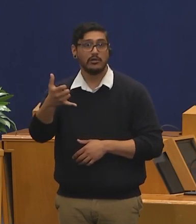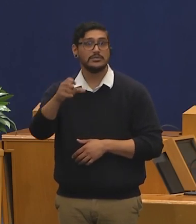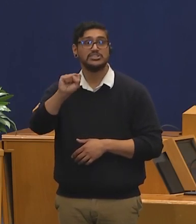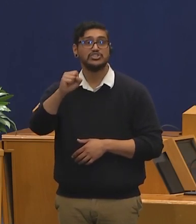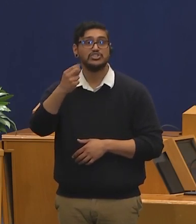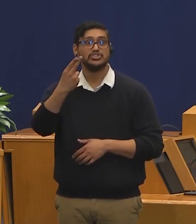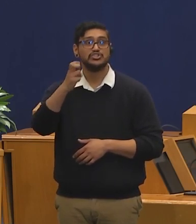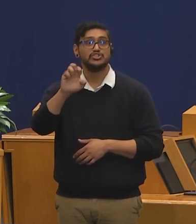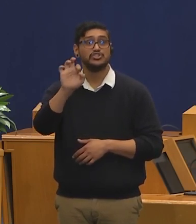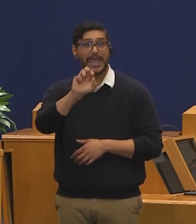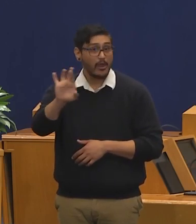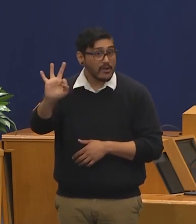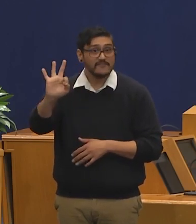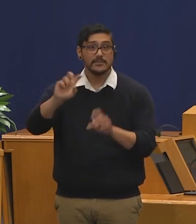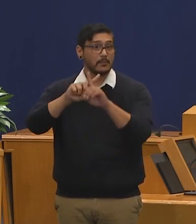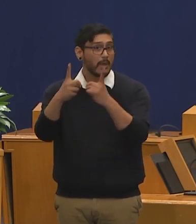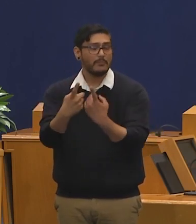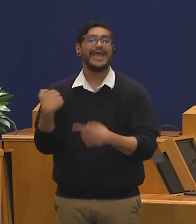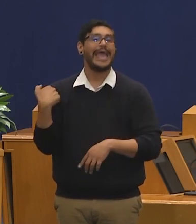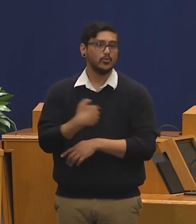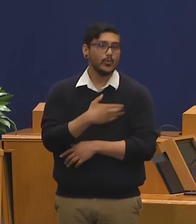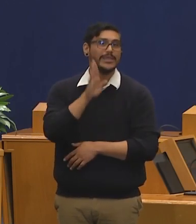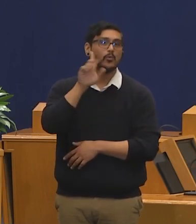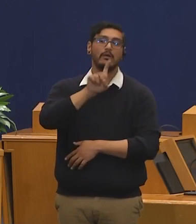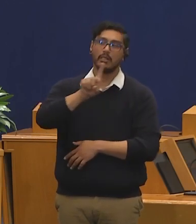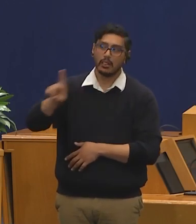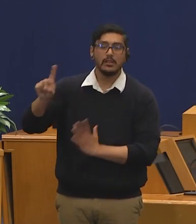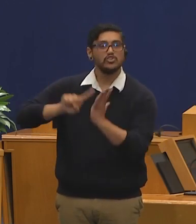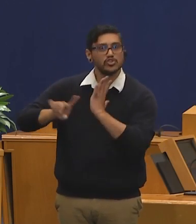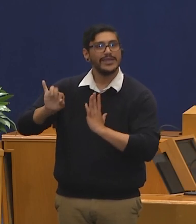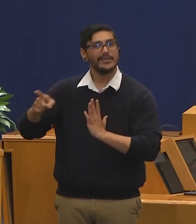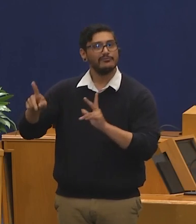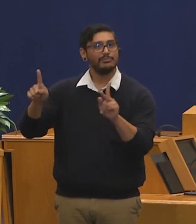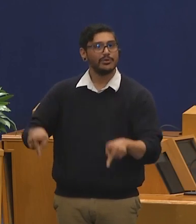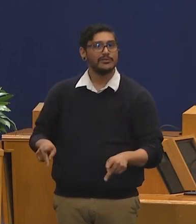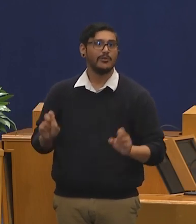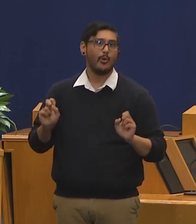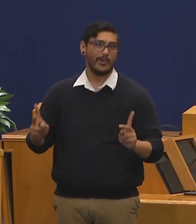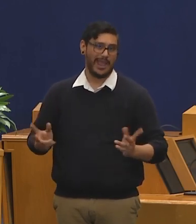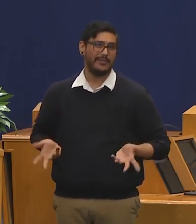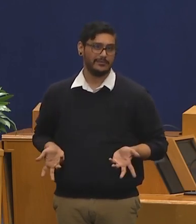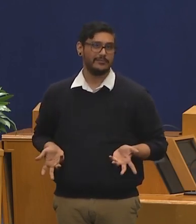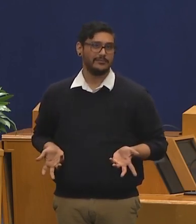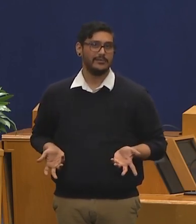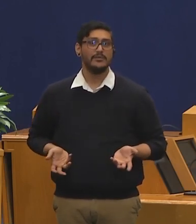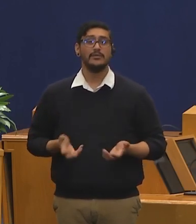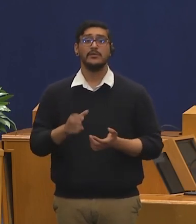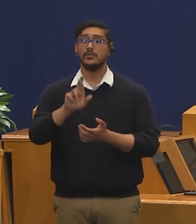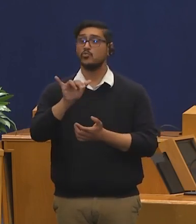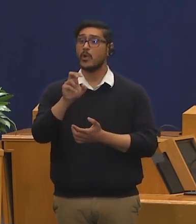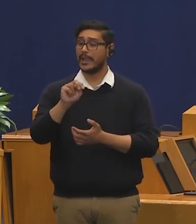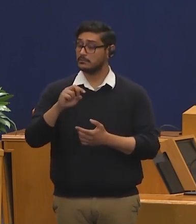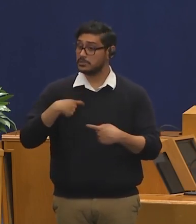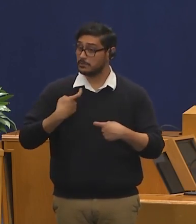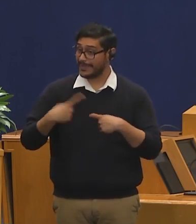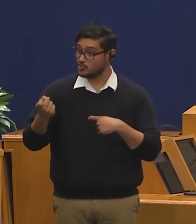nosotros vamos a cerciorar que esa persona está bien. Eso es algo muy importante. Y en este momento, Ryan, if there's any questions in